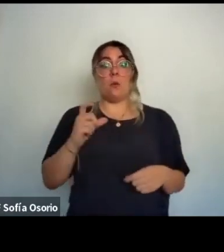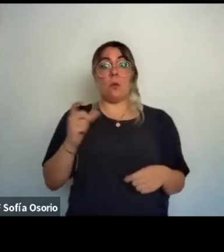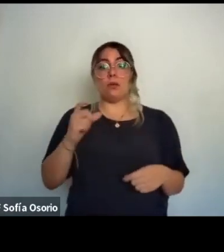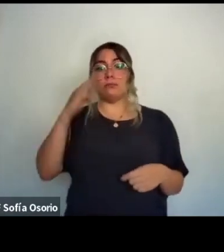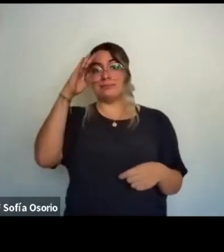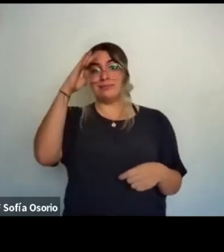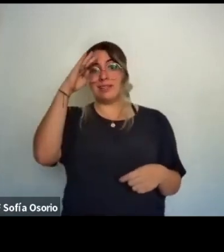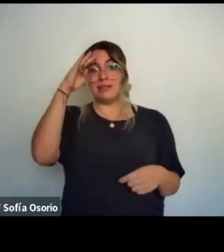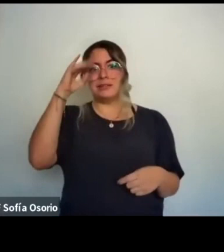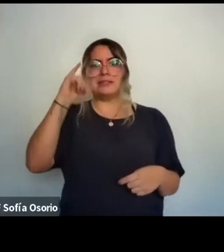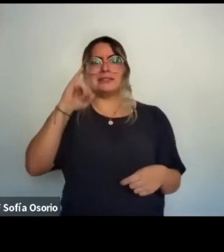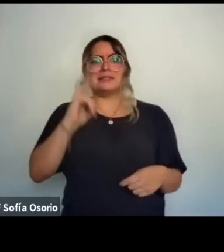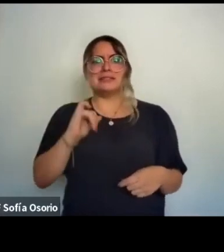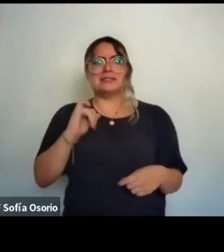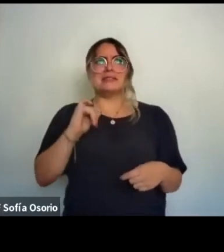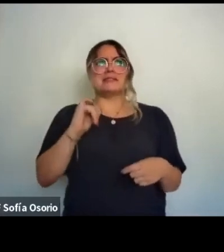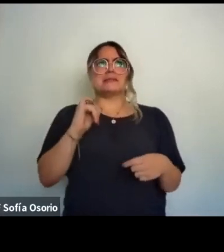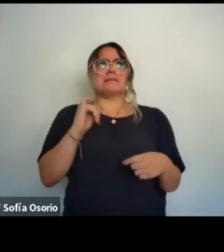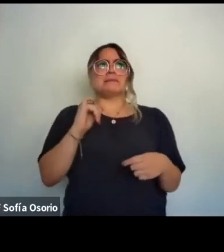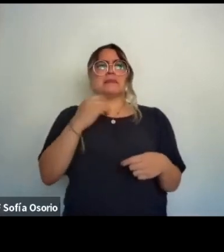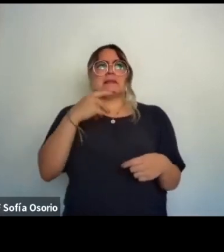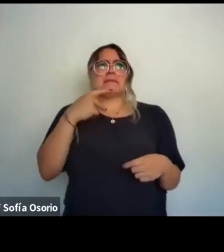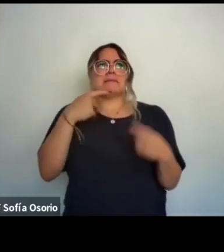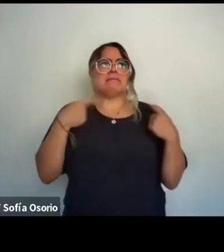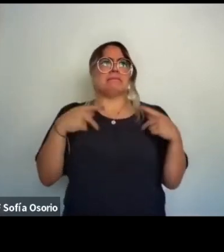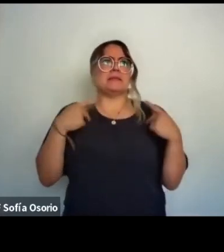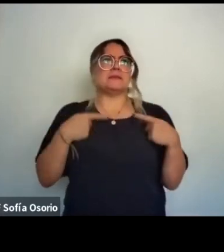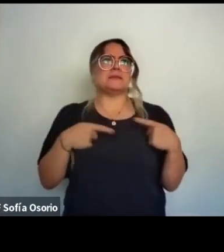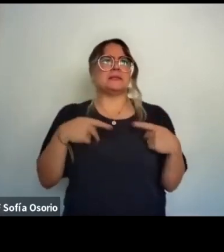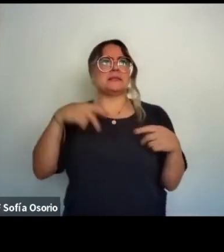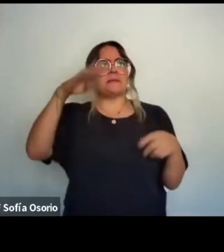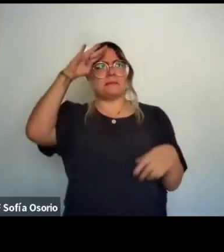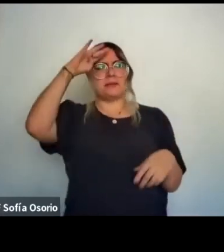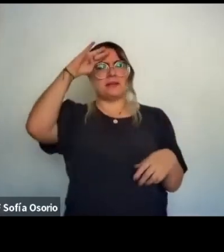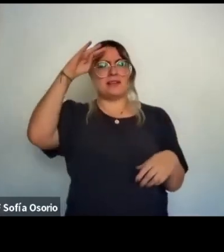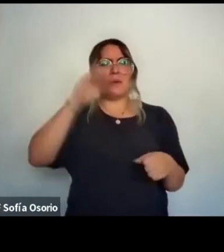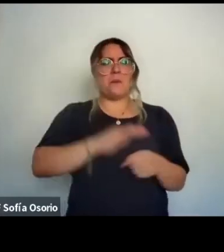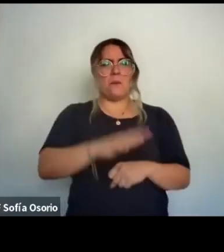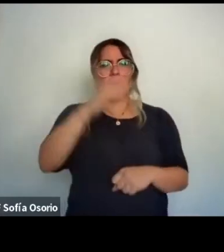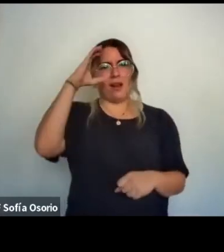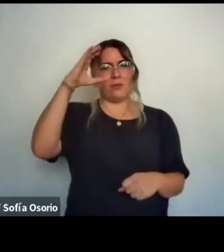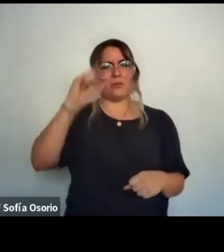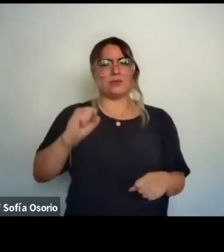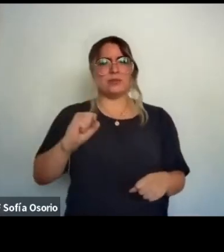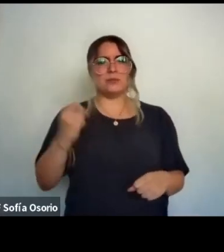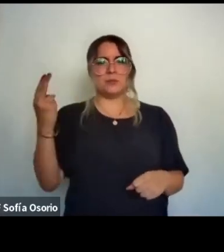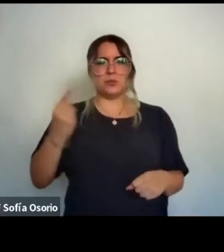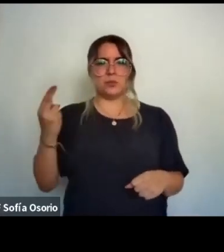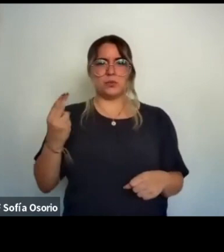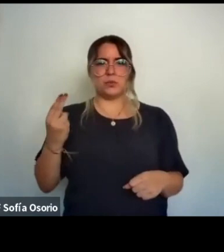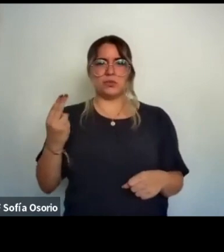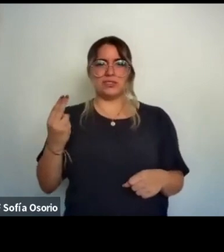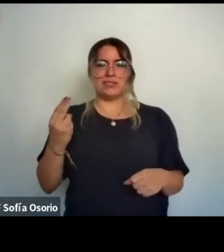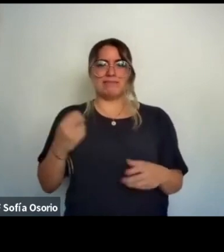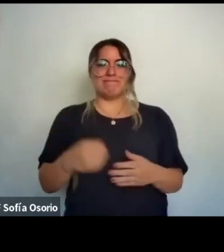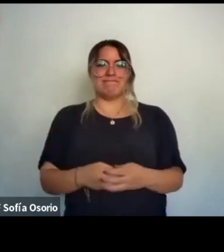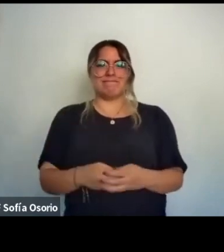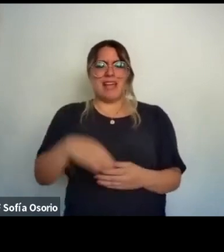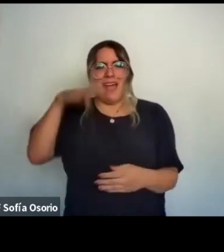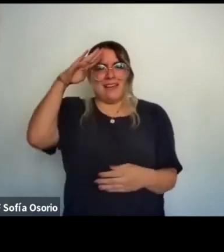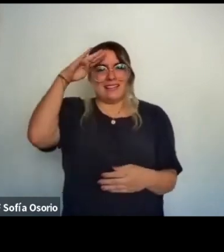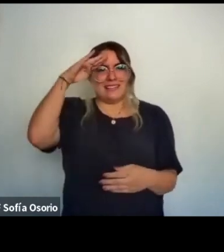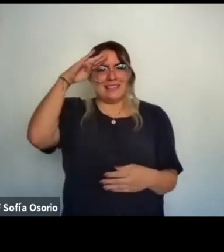discursos. ¿Qué es lo que vemos? Por ejemplo, es que ven al cuerpo, conciben al cuerpo desde